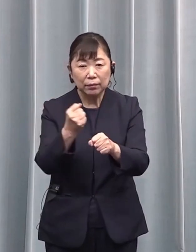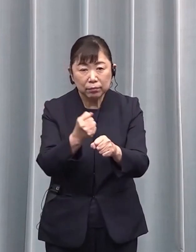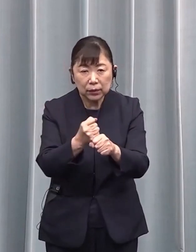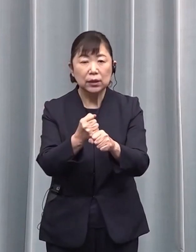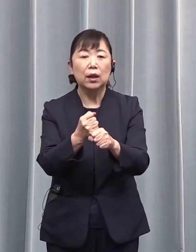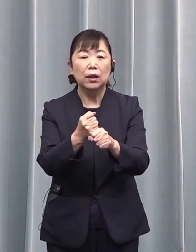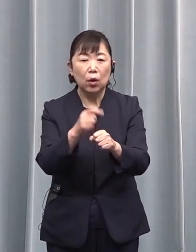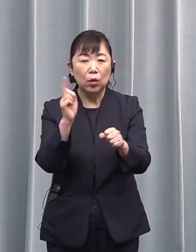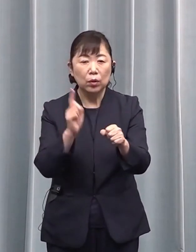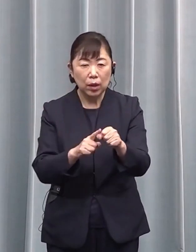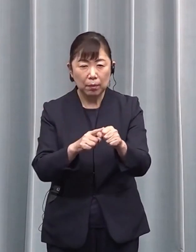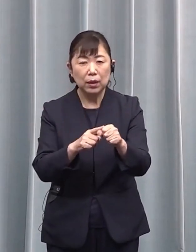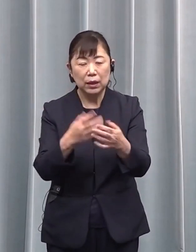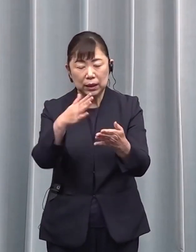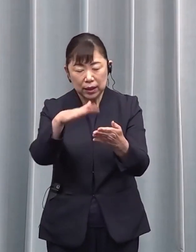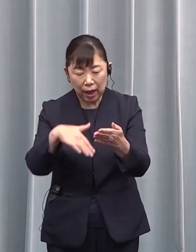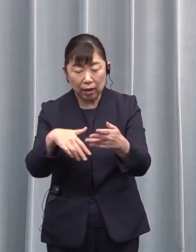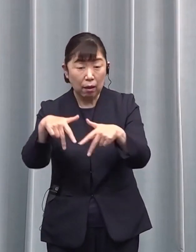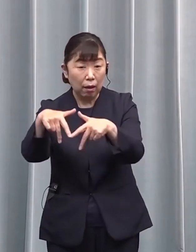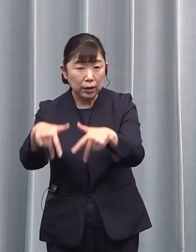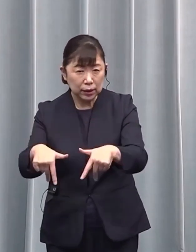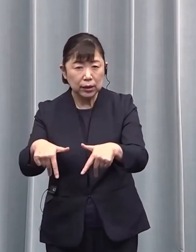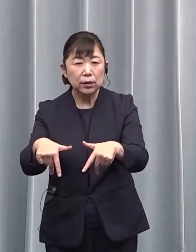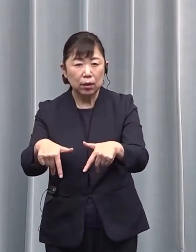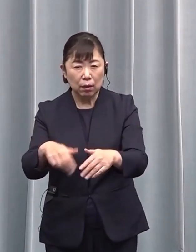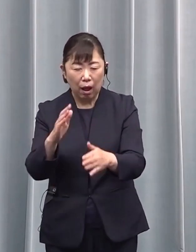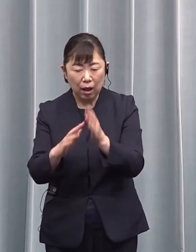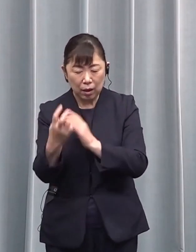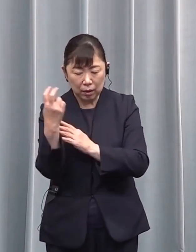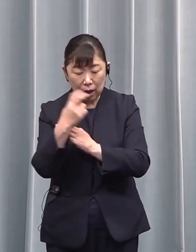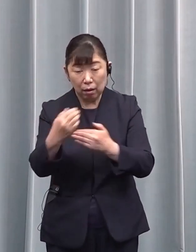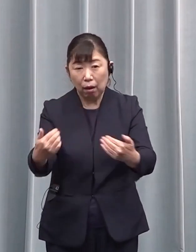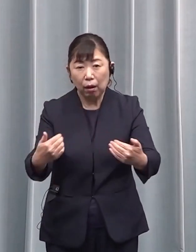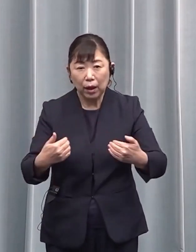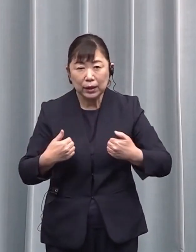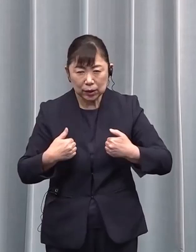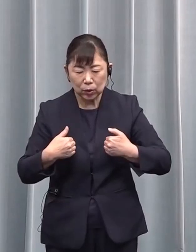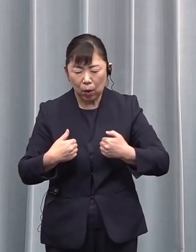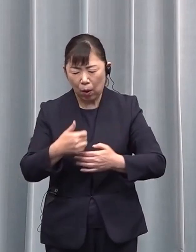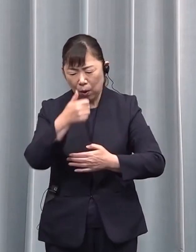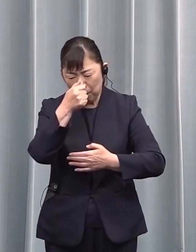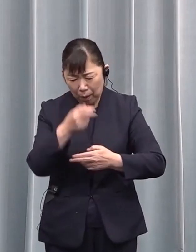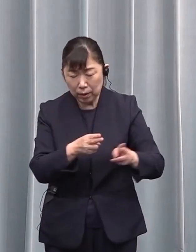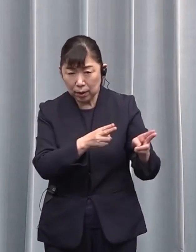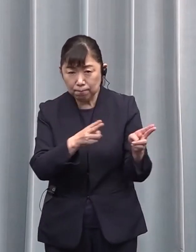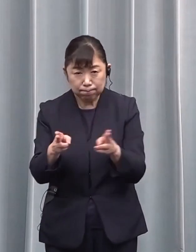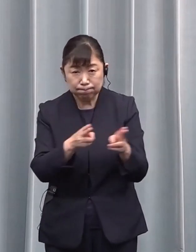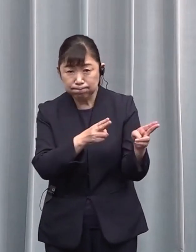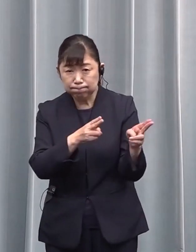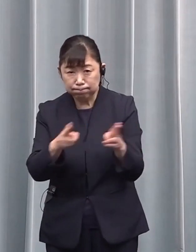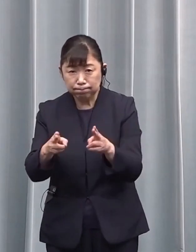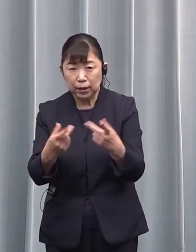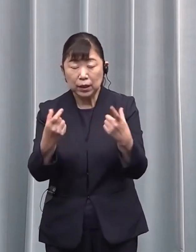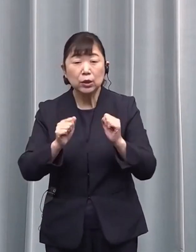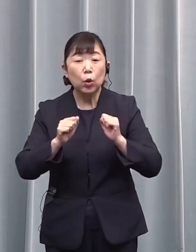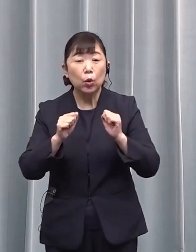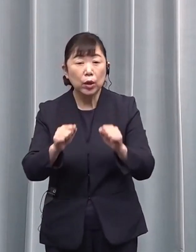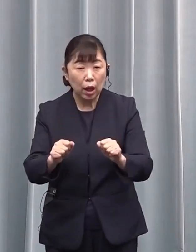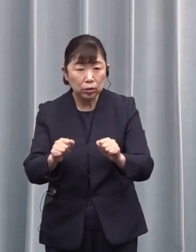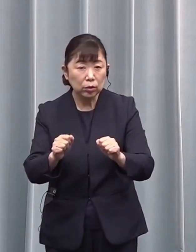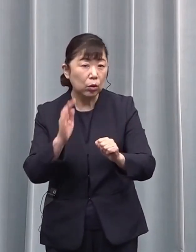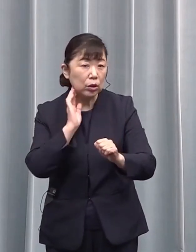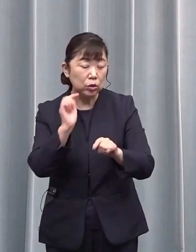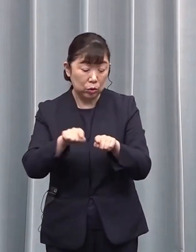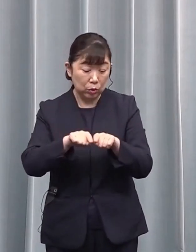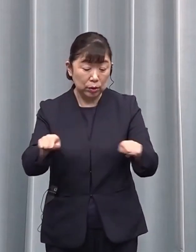べてのデータやシステムの再点検をするなど、万全の対策を迅速かつ徹底して講じるよう指示